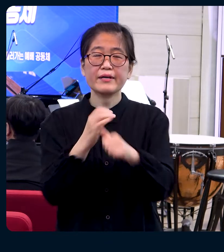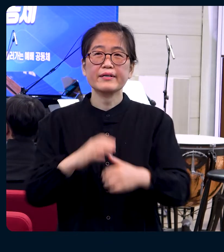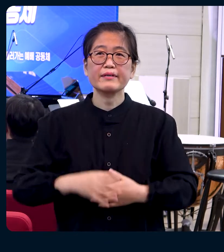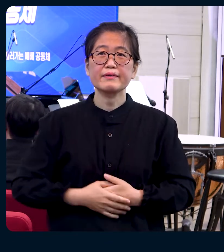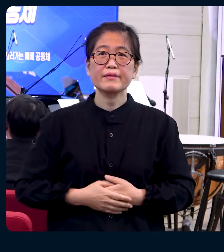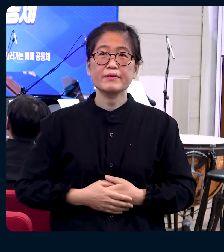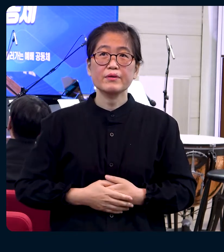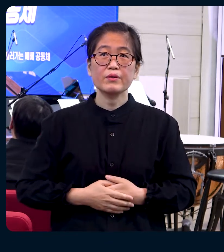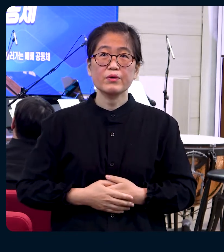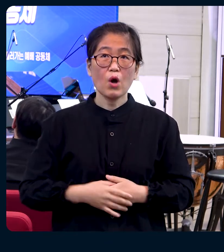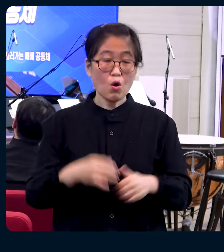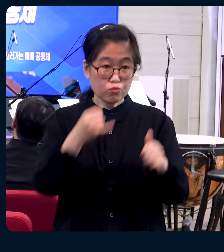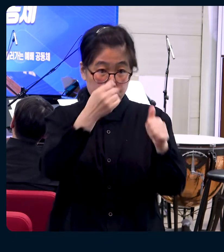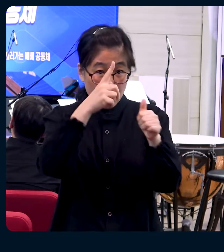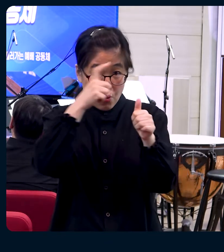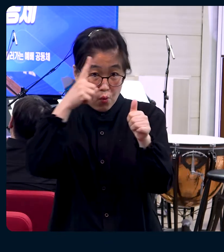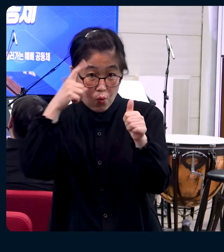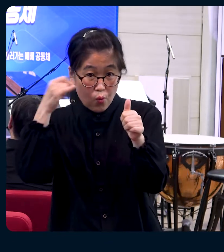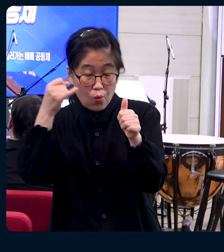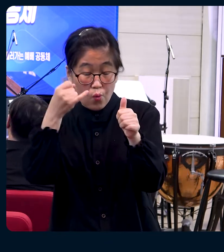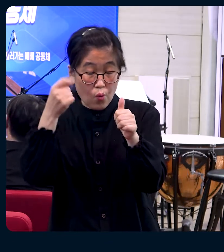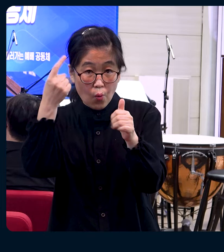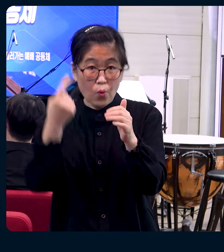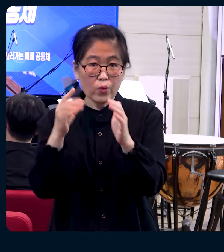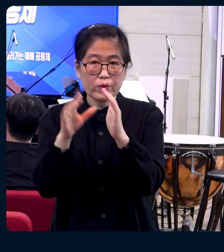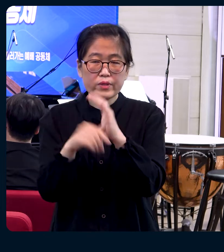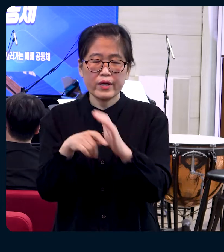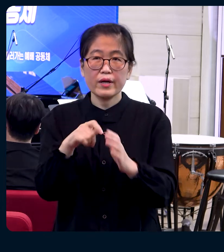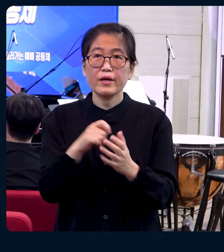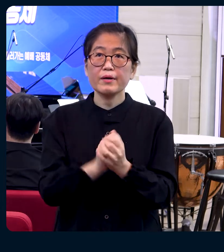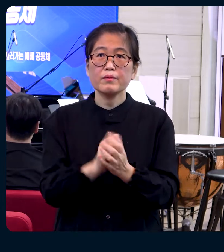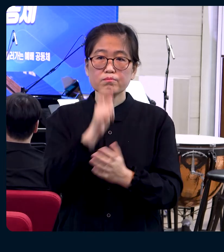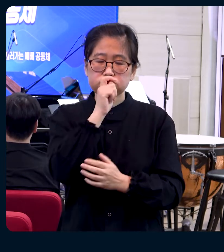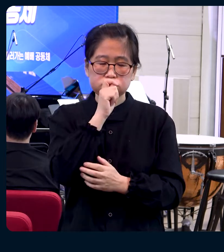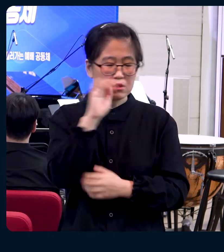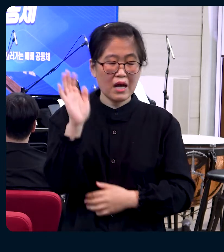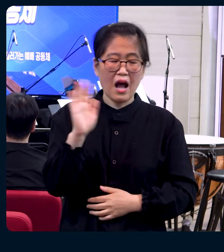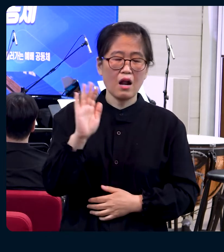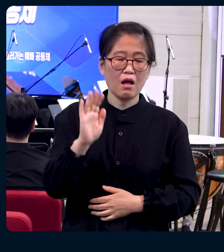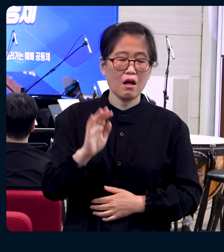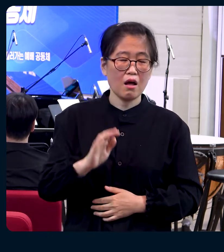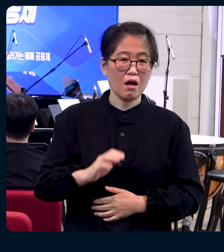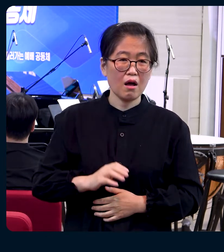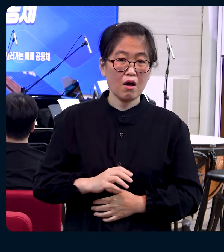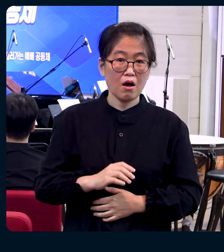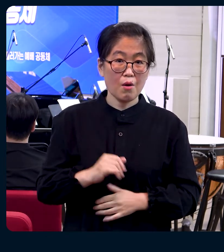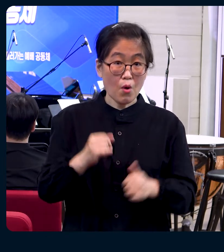이렇게 대응합니다. 유혹이 올 때 묵상하지 않습니다.